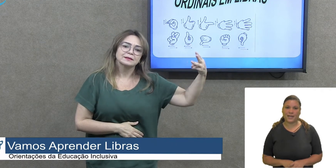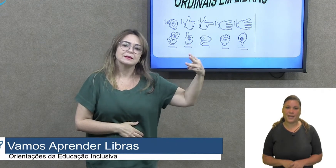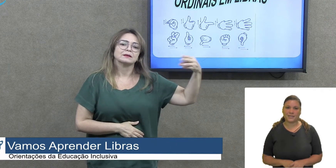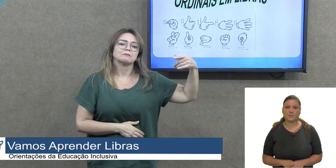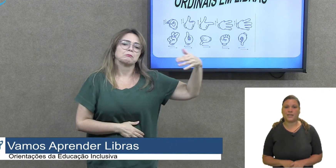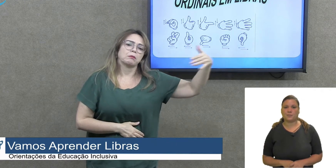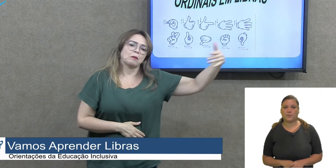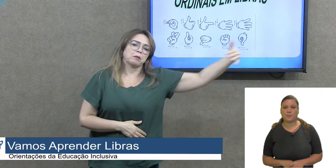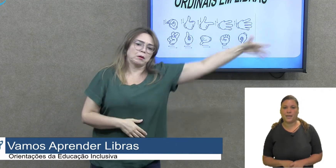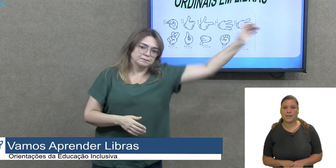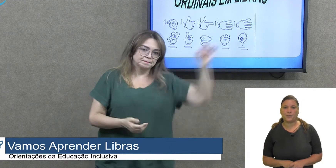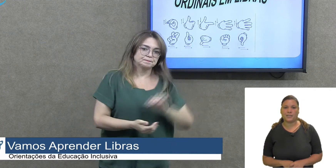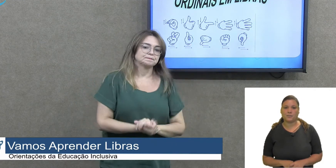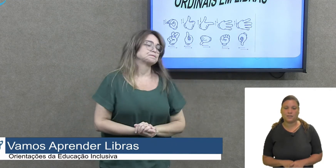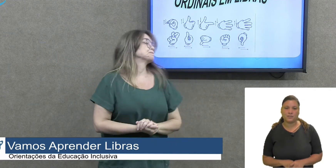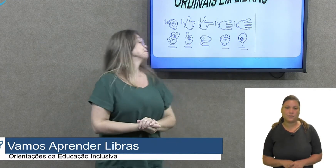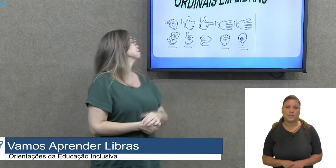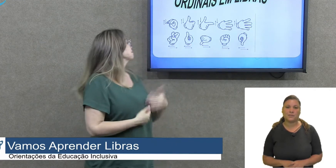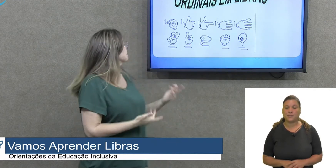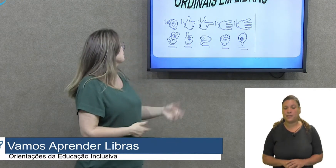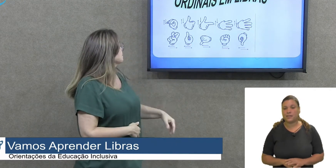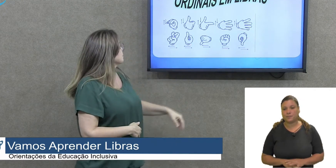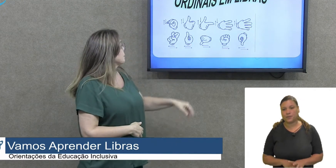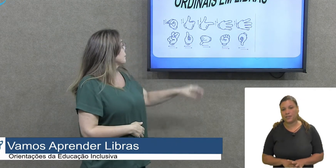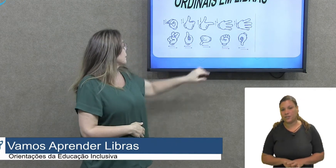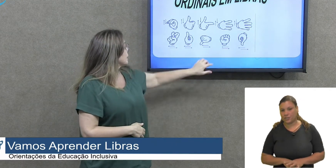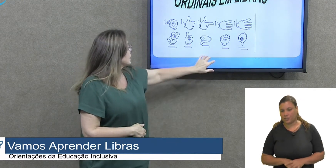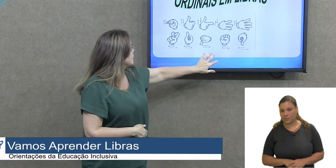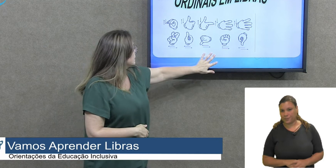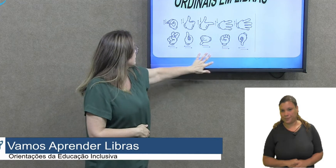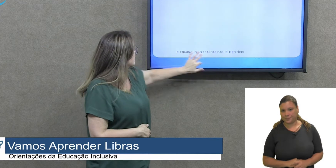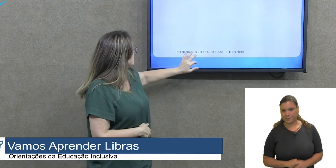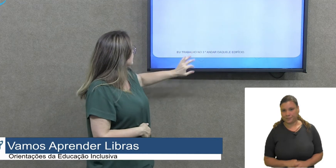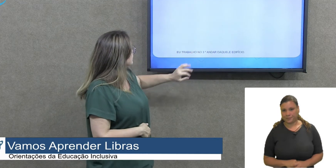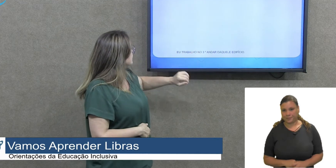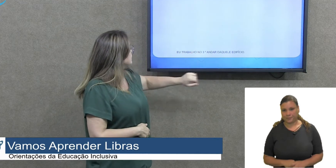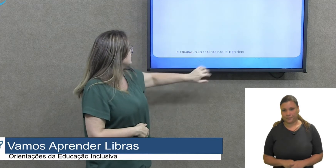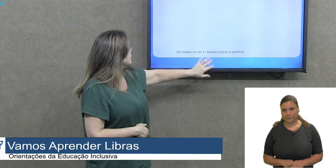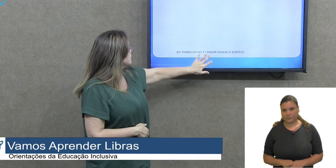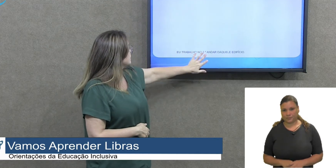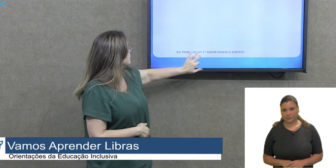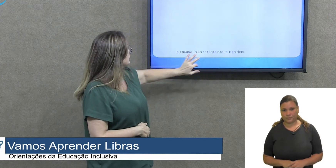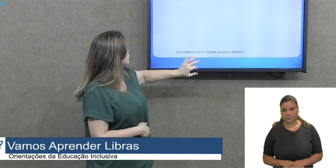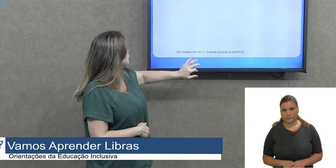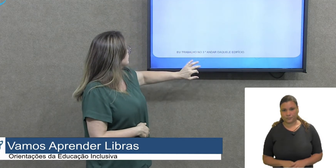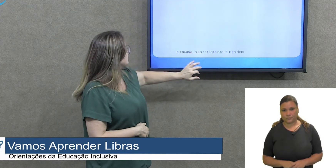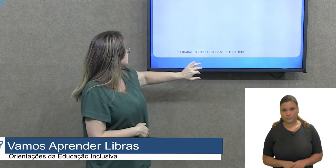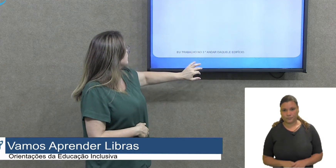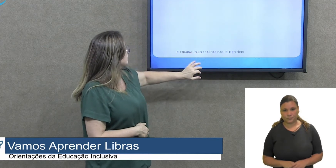movimento. Décimo, décimo primeiro, décimo segundo, décimo terceiro e por aí em diante.